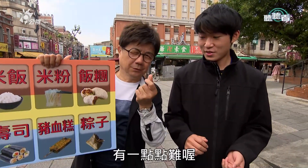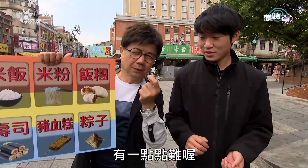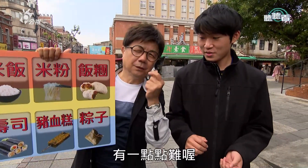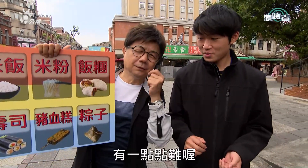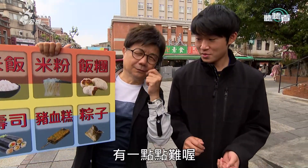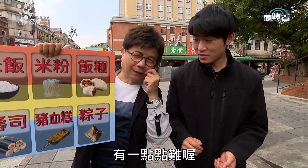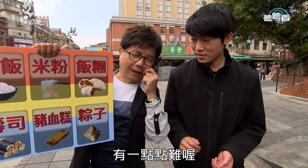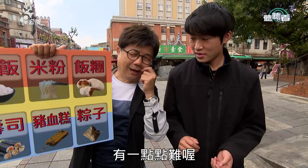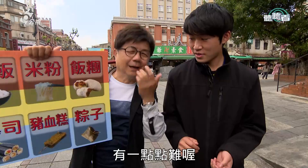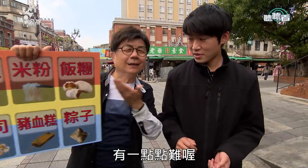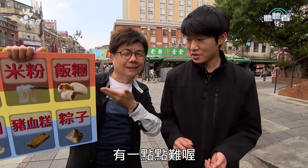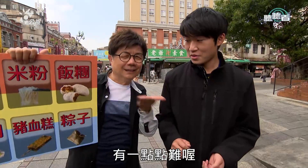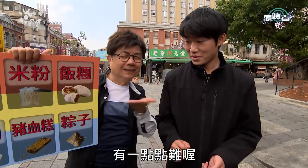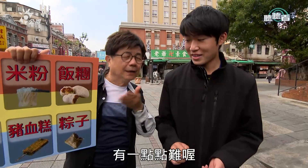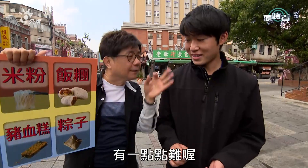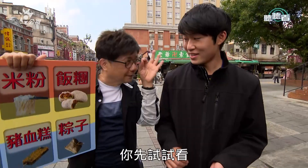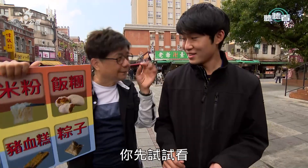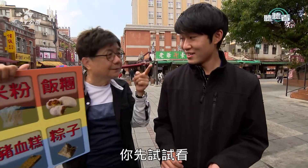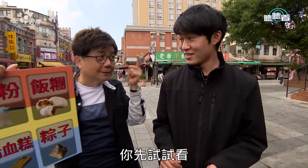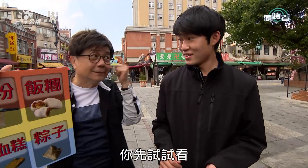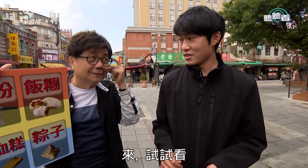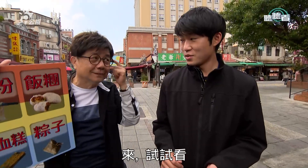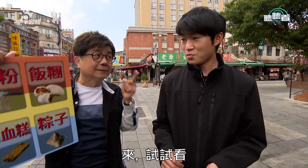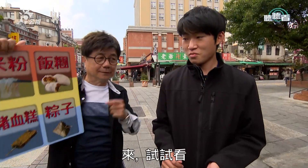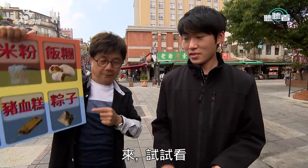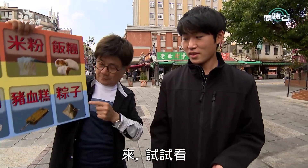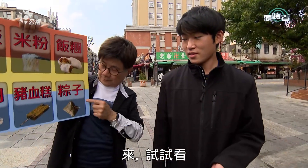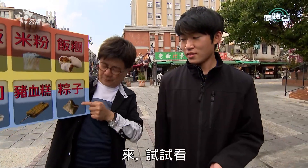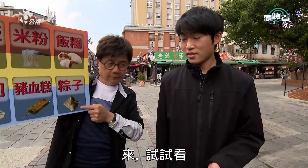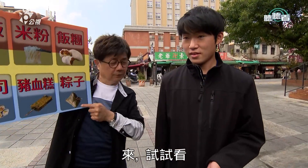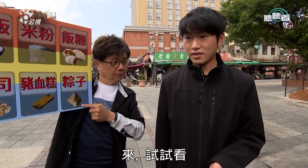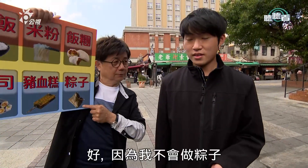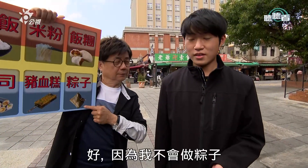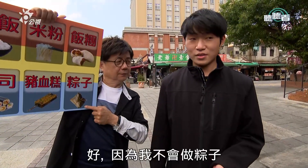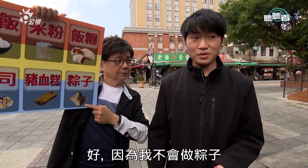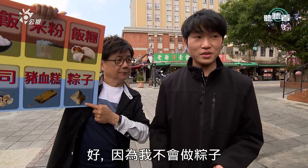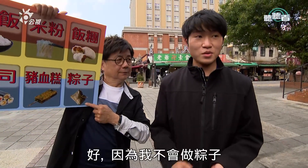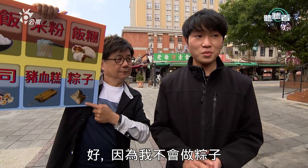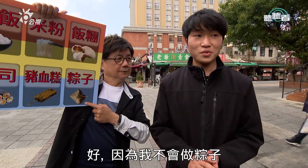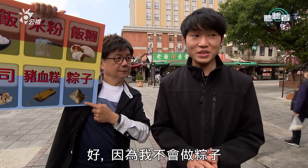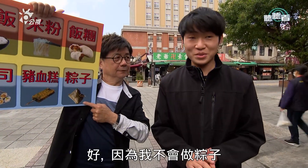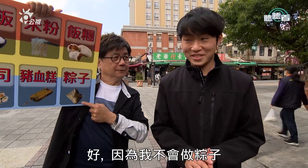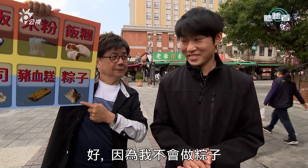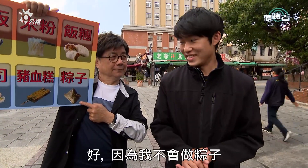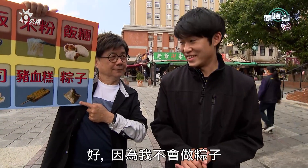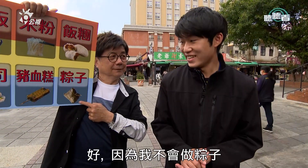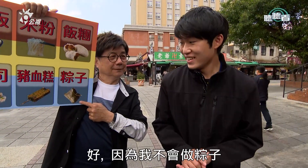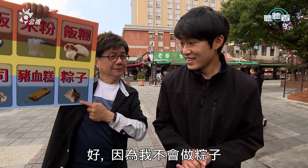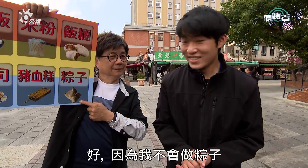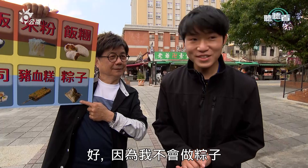有一点点难哦， 有点难， 你先试试看， 来，好，因为我不会做粽子。